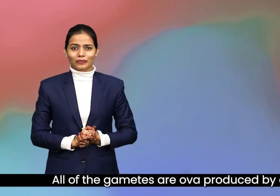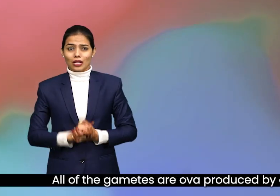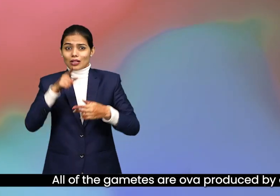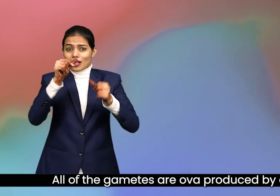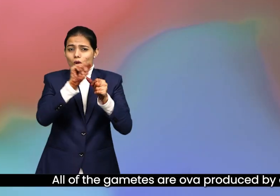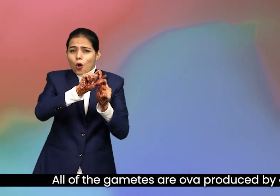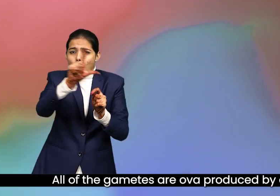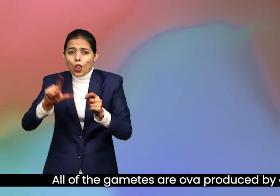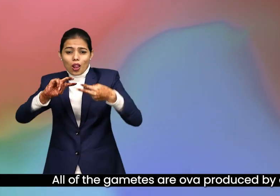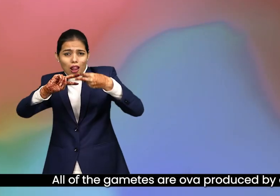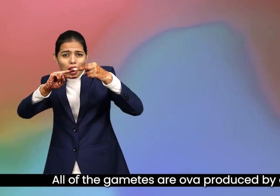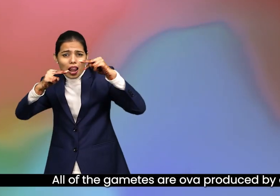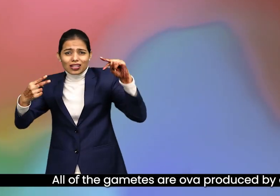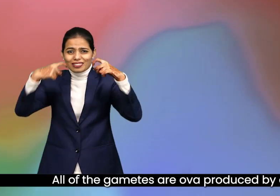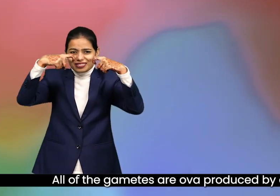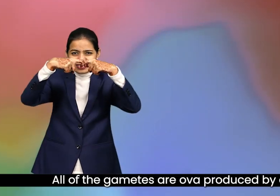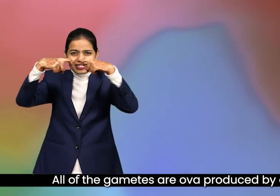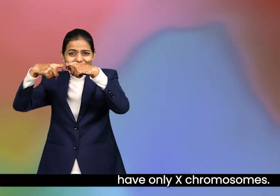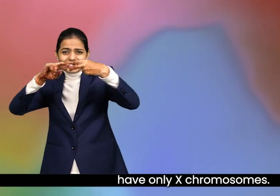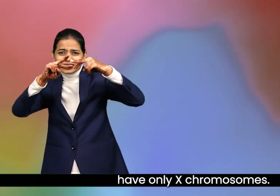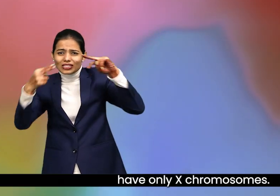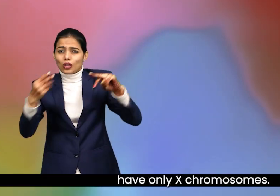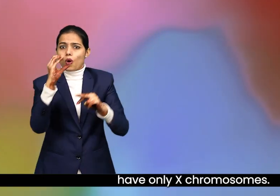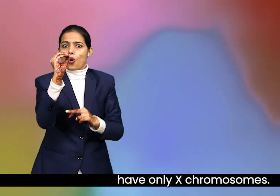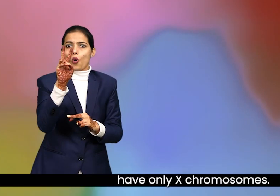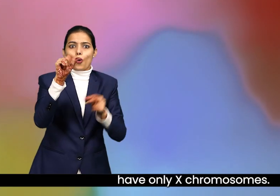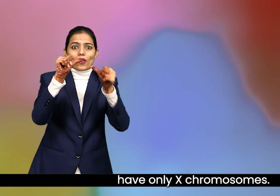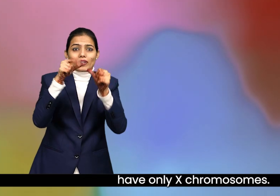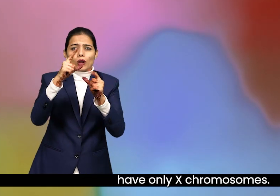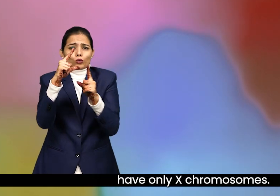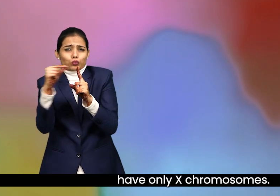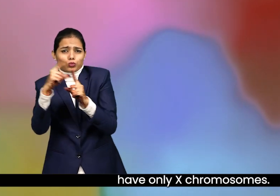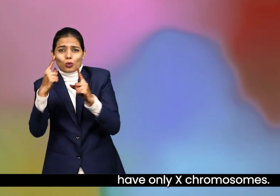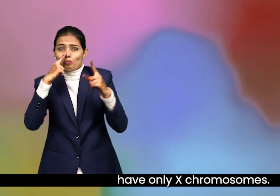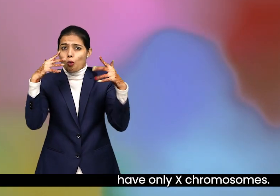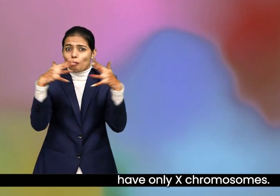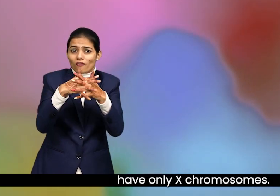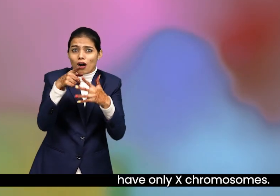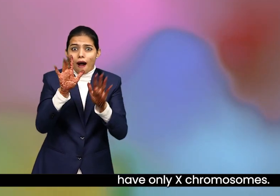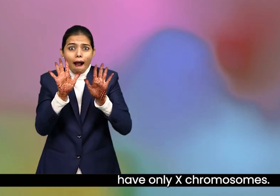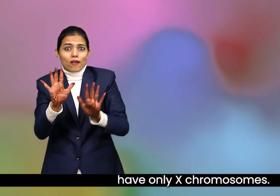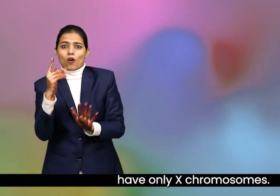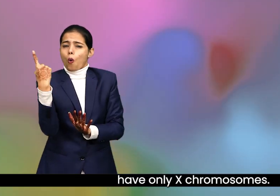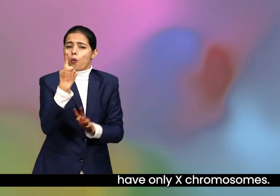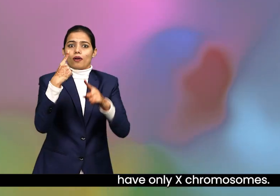உற்பத்தி or செய்யப்படும் ova அனைத்து produced by a woman have only கேமெட்களும் X அல்லது கருமுட்டைகளிலும் chromosomes. X நிறப்புரிகள் மட்டுமே